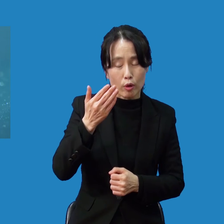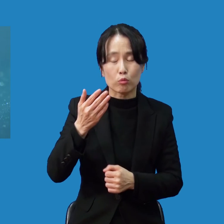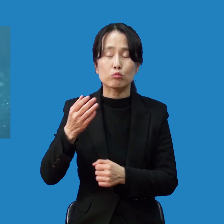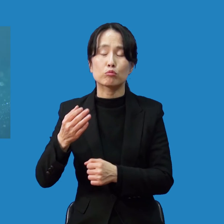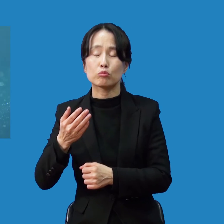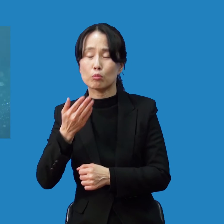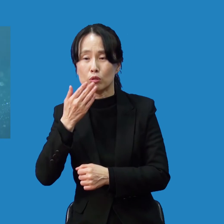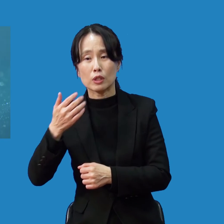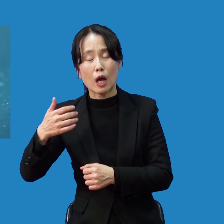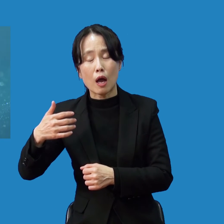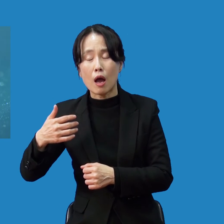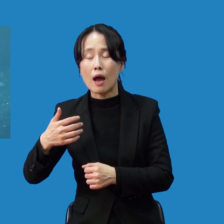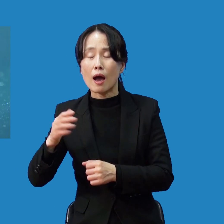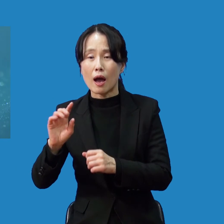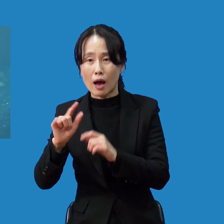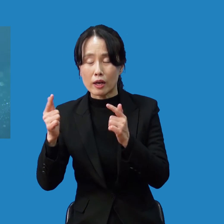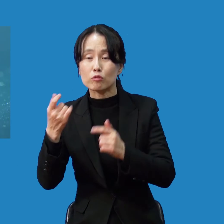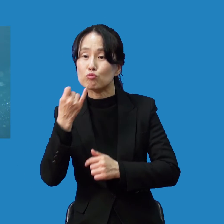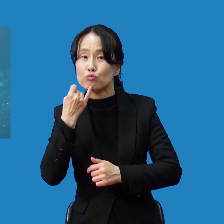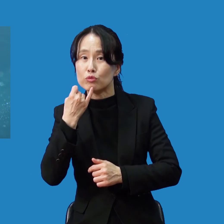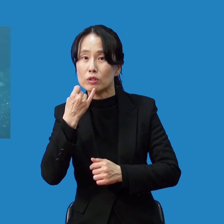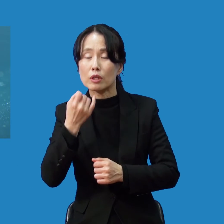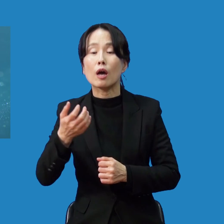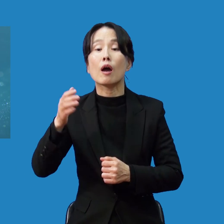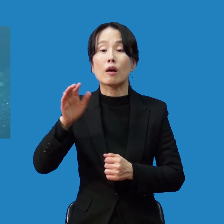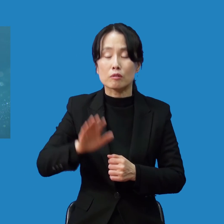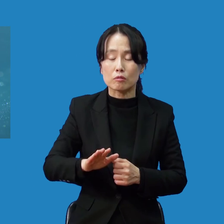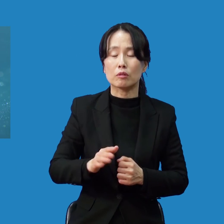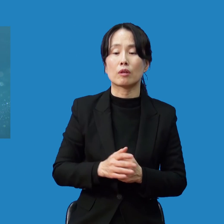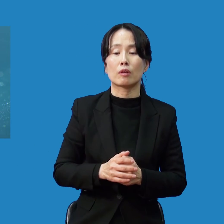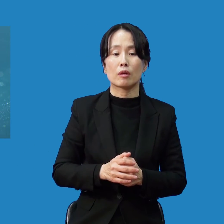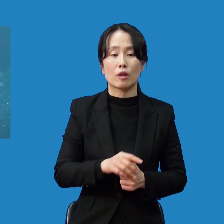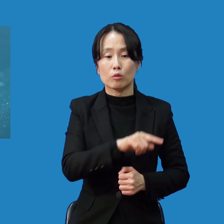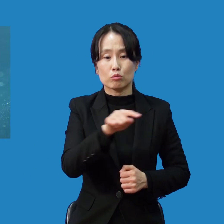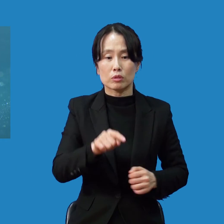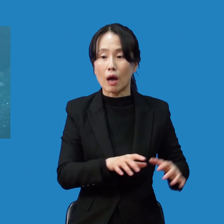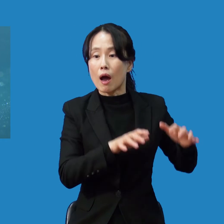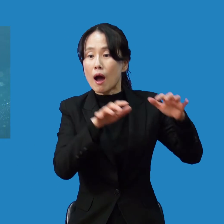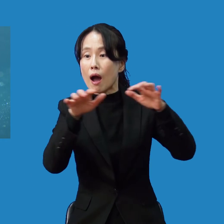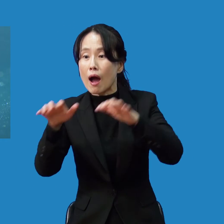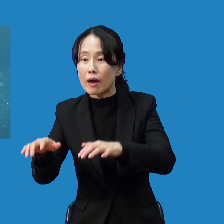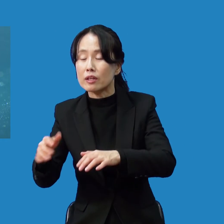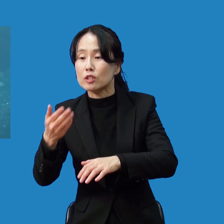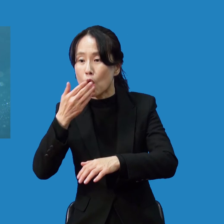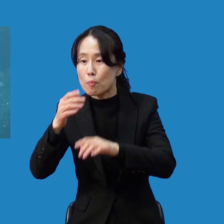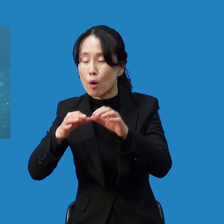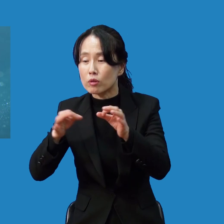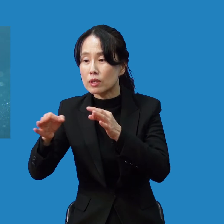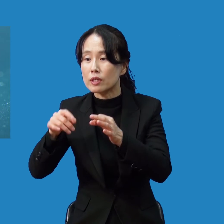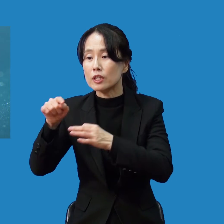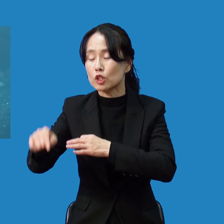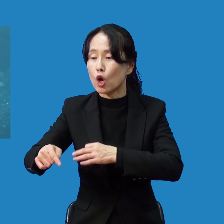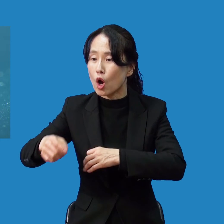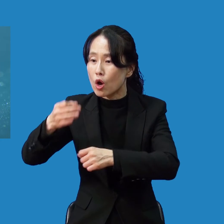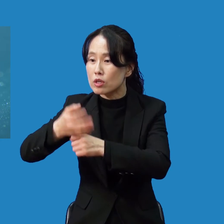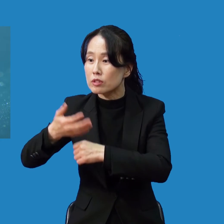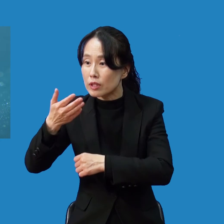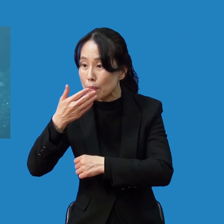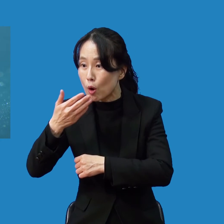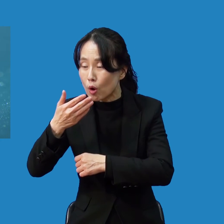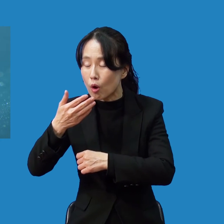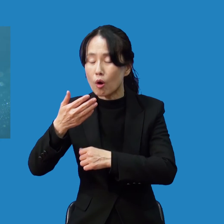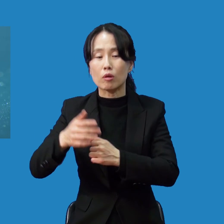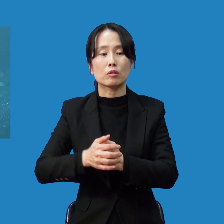사 먹자 해서 예배 마치고 다 나가서 사 먹으면 어떻게 됩니까? 교회 주변에 있는 식당은